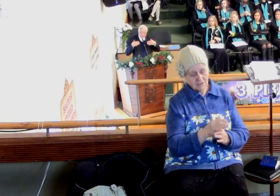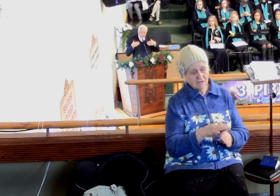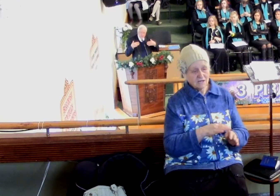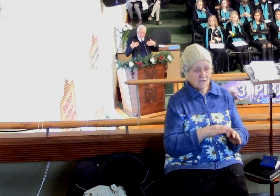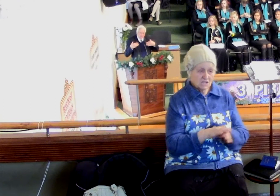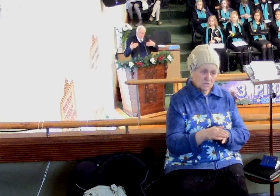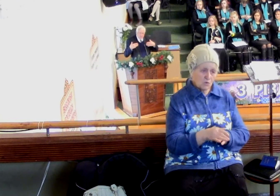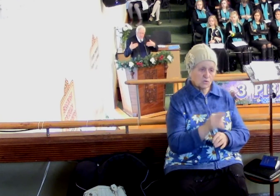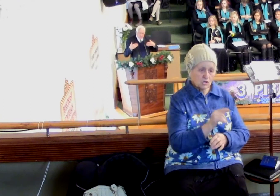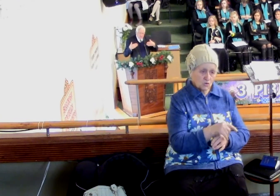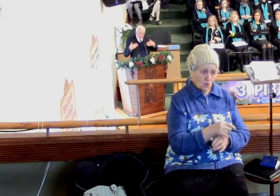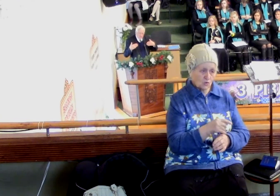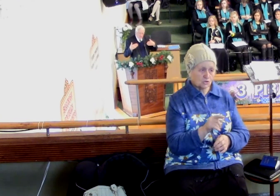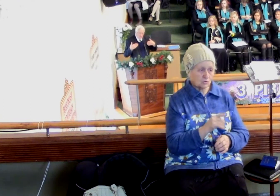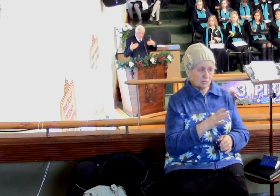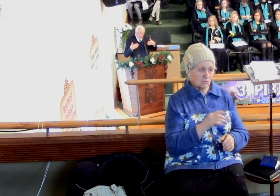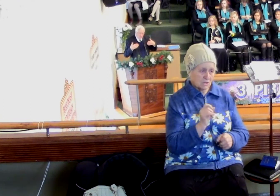Иисус Христос